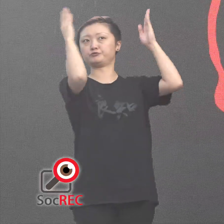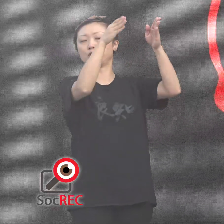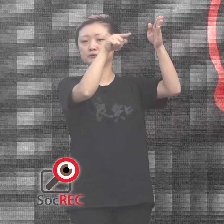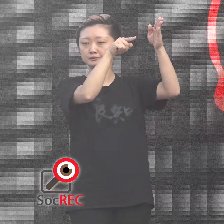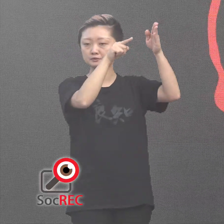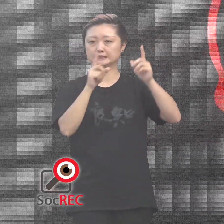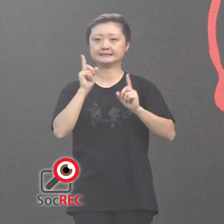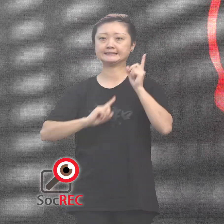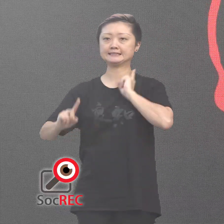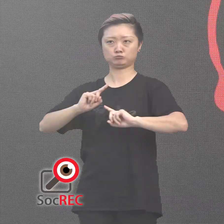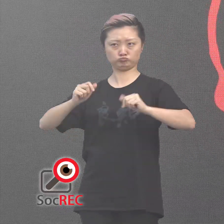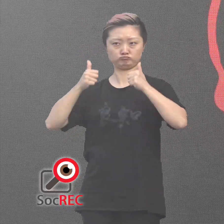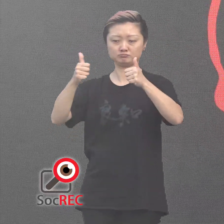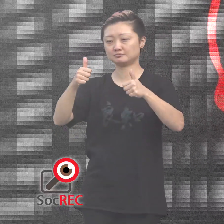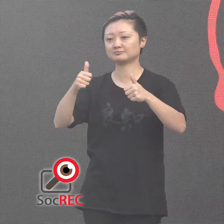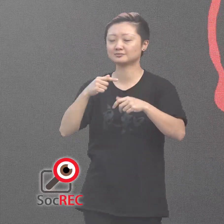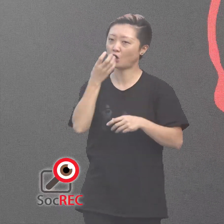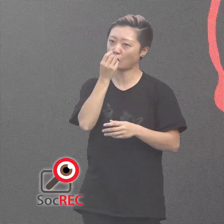自由万岁，香港万岁！